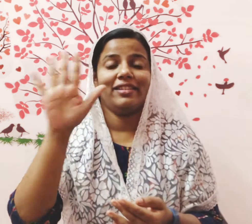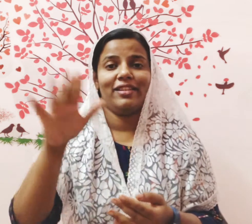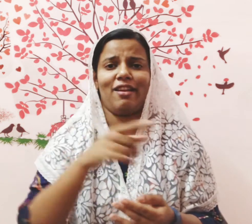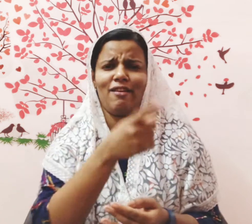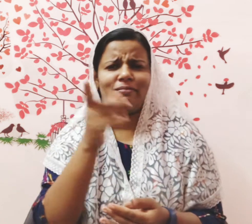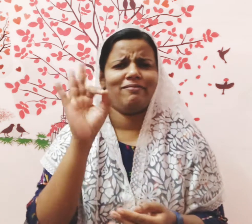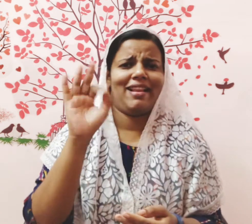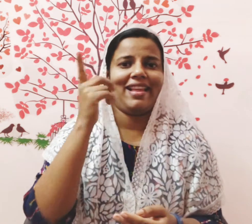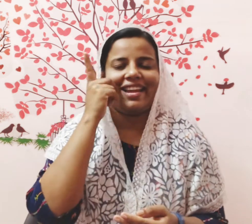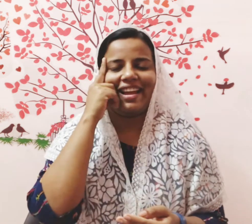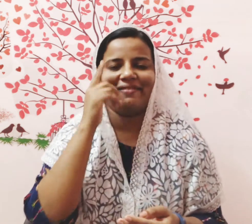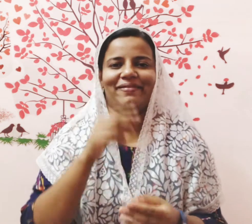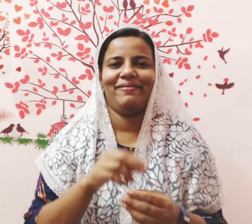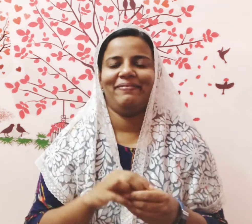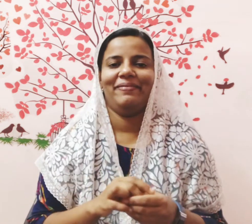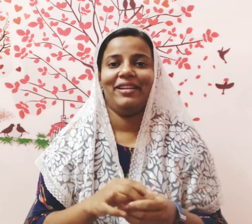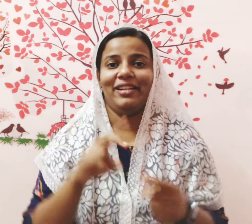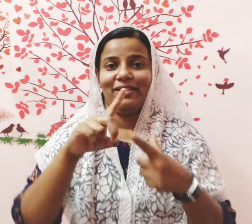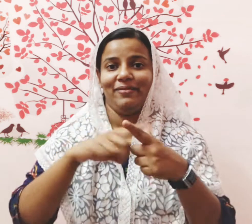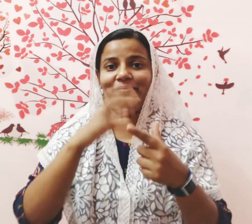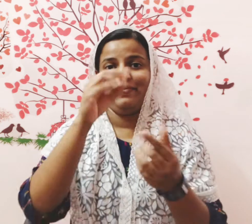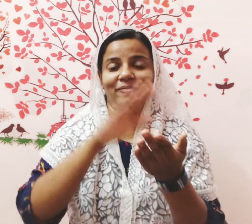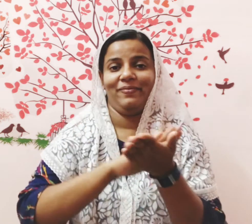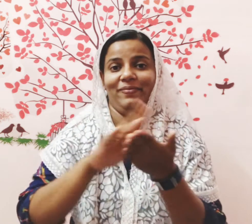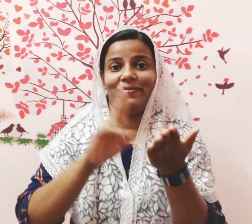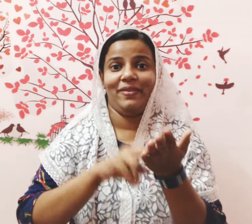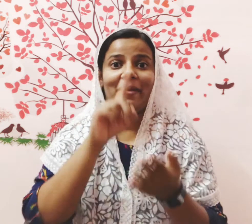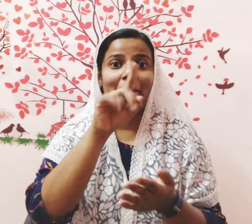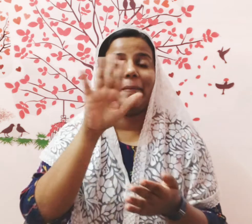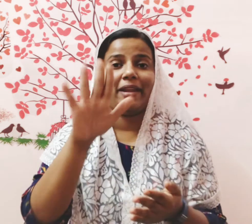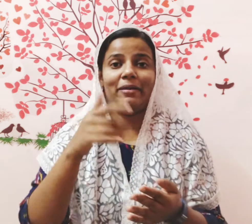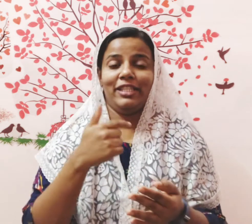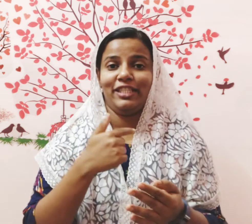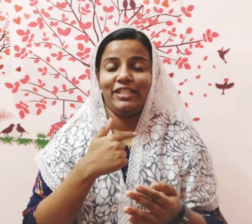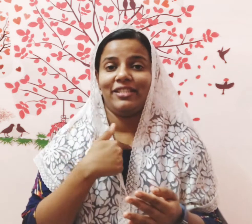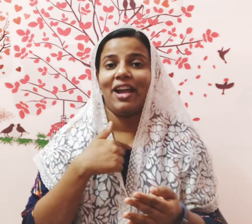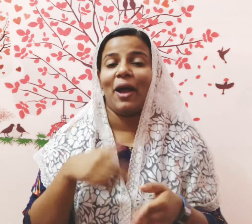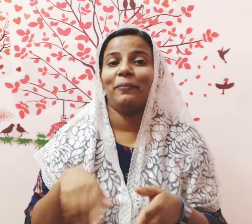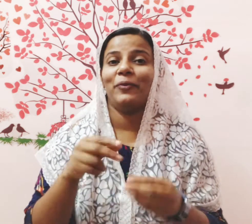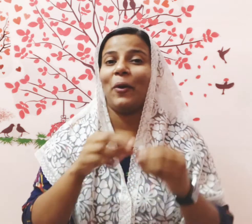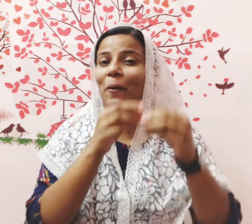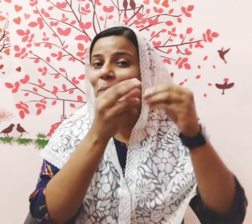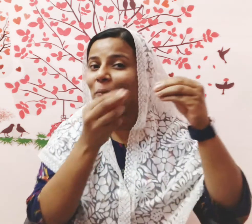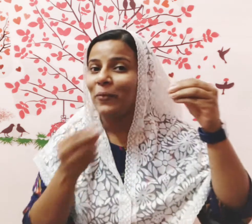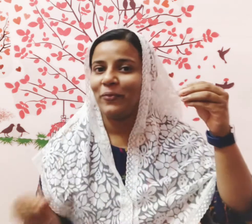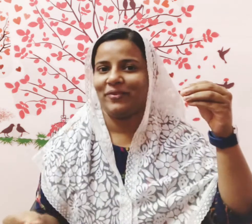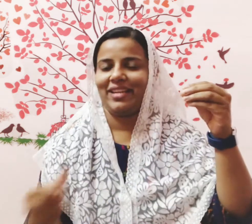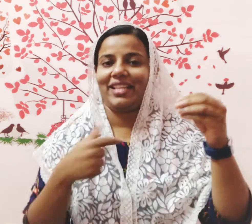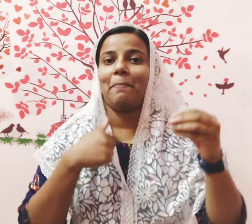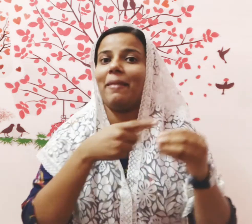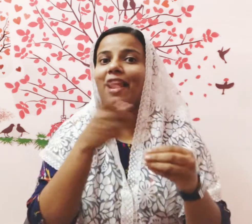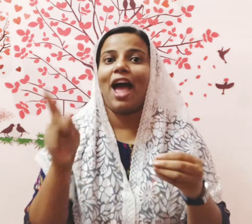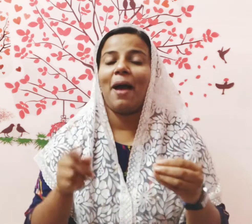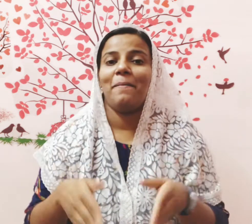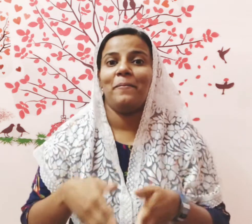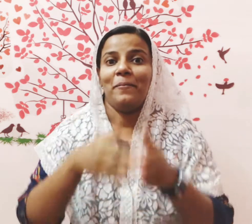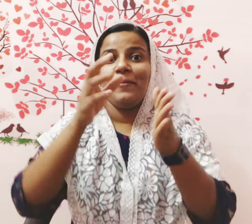15:5 വളരെ ഫെമിലിയറായ വാക്യം. John 15:5, ഞാൻ മുന്തിരിവള്ളിയും നിങ്ങൾ കൊമ്പുകളുമാകുന്നു.